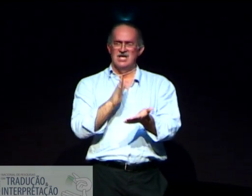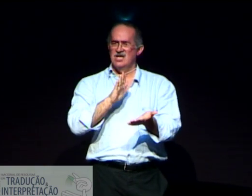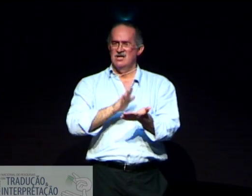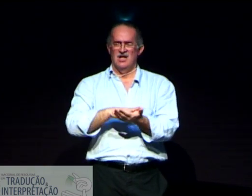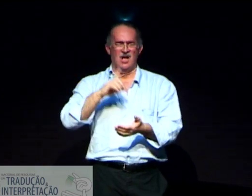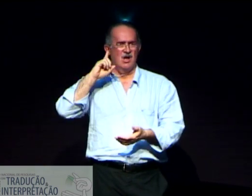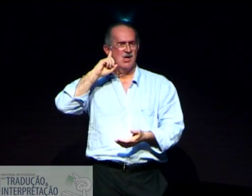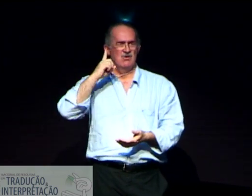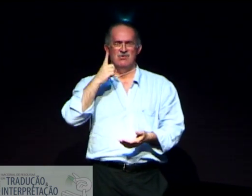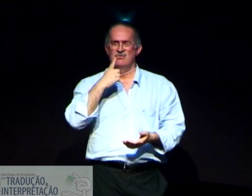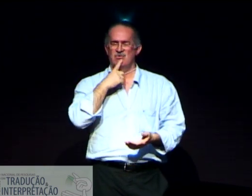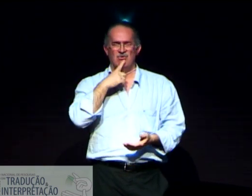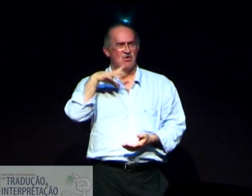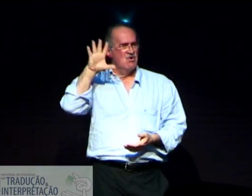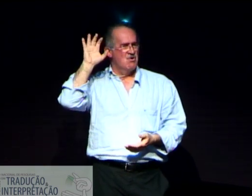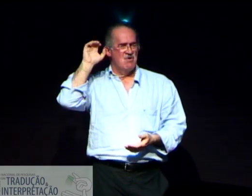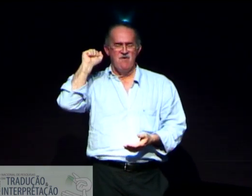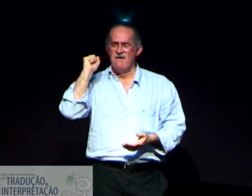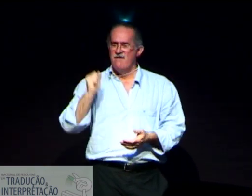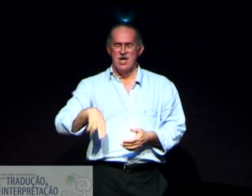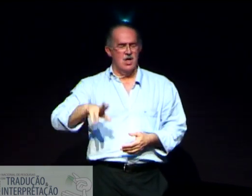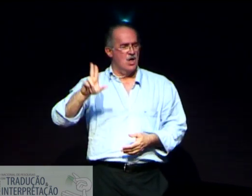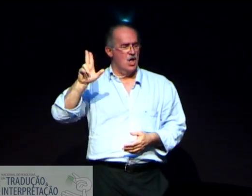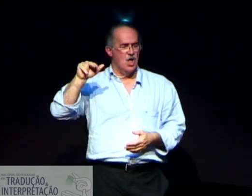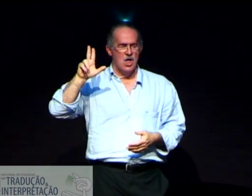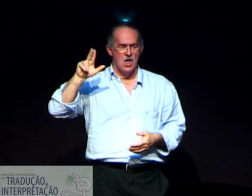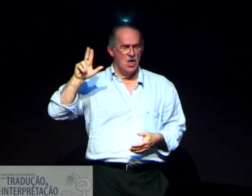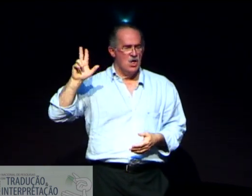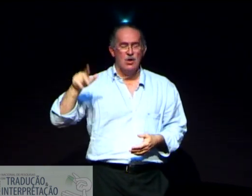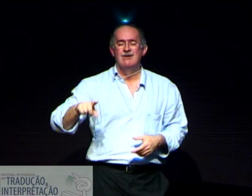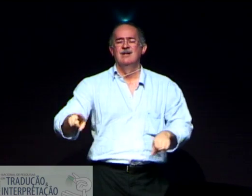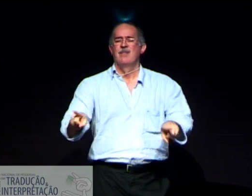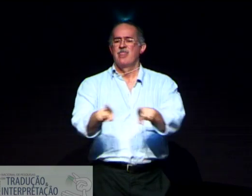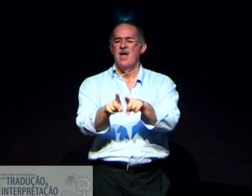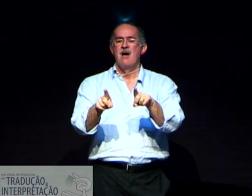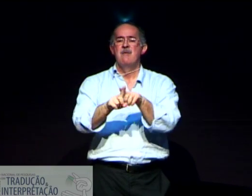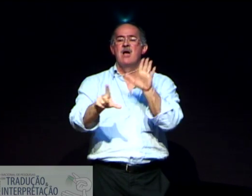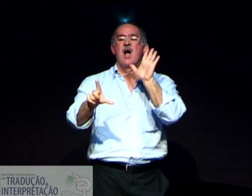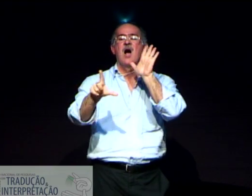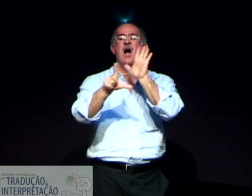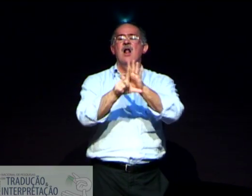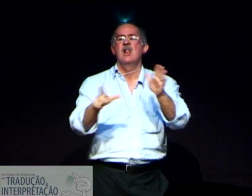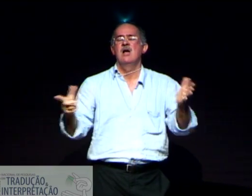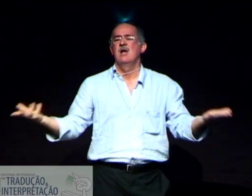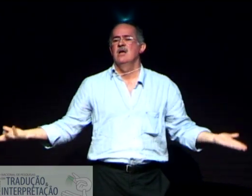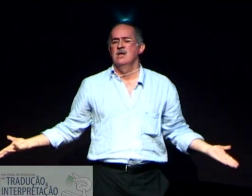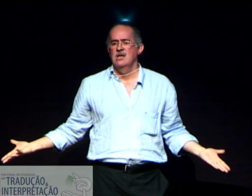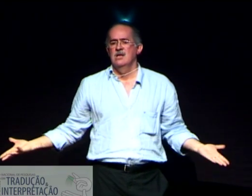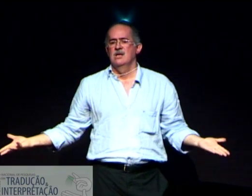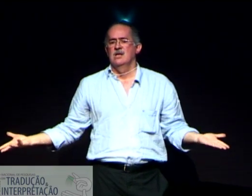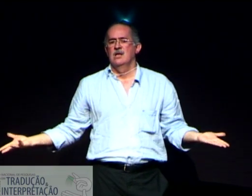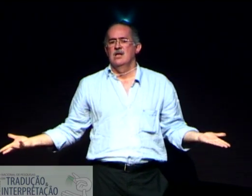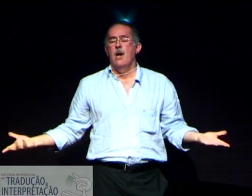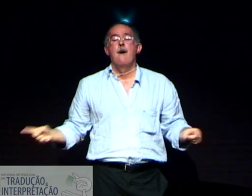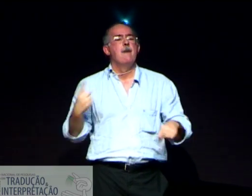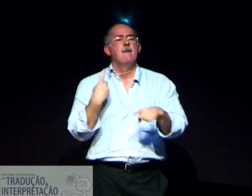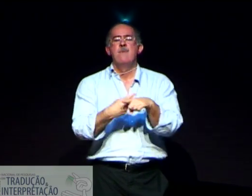Ele não pode substituir os intérpretes surdos ou os intérpretes ouvintes. Não é possível. Também tem uma